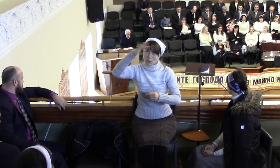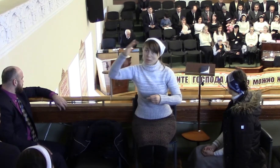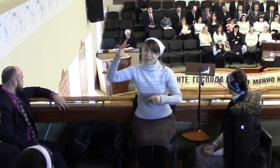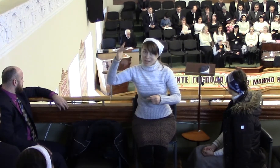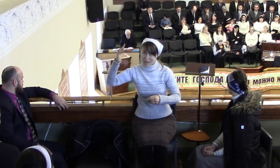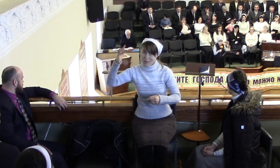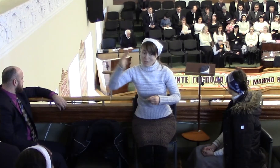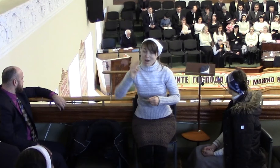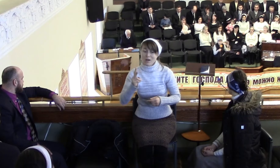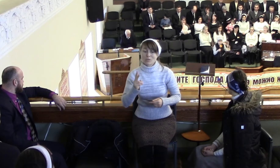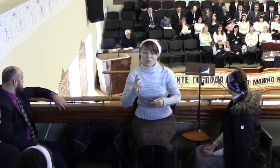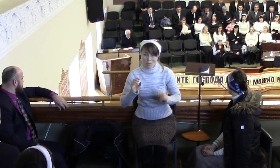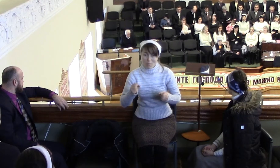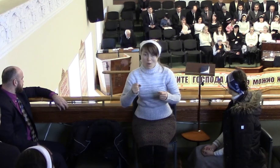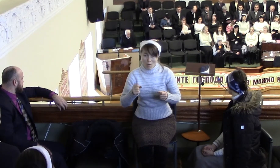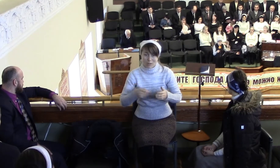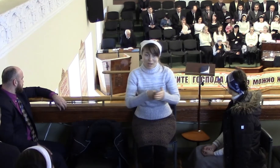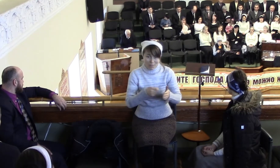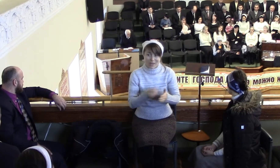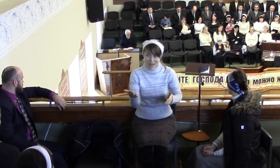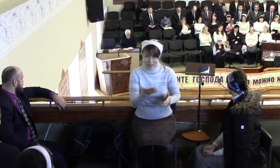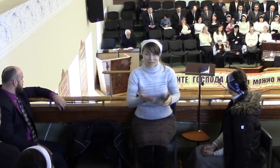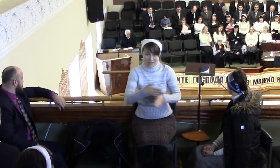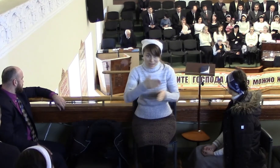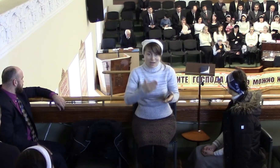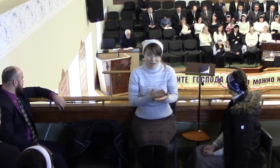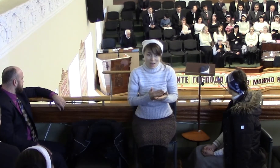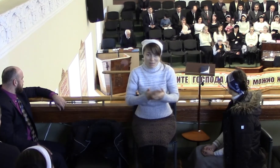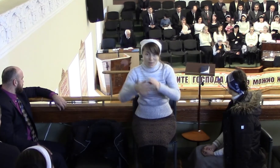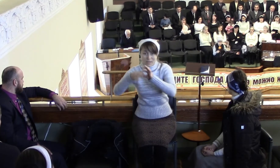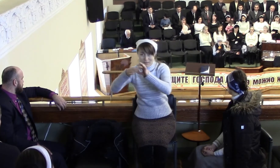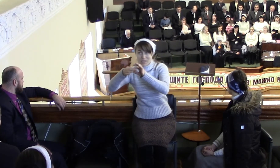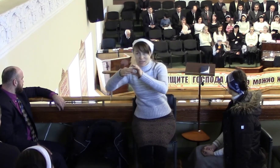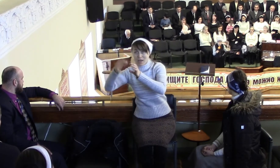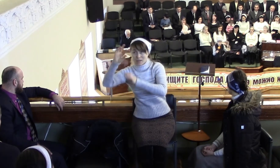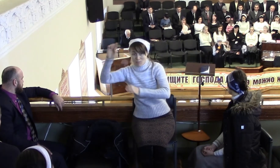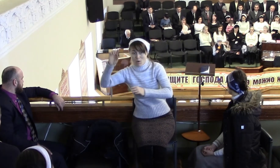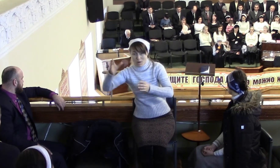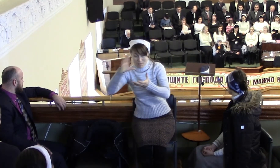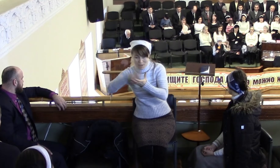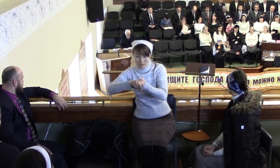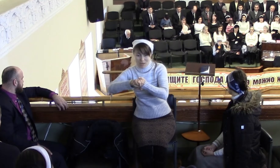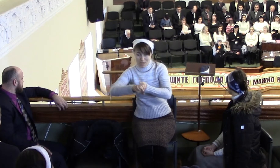хлебом, восстановил общенья нить и примирил бы грешных с Богом?